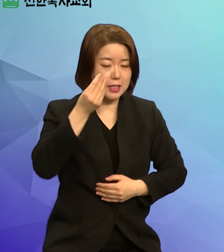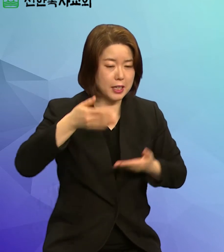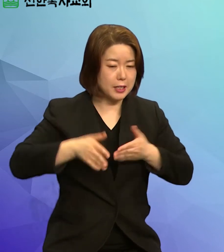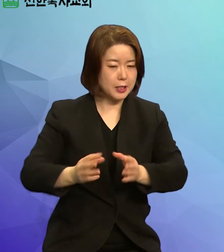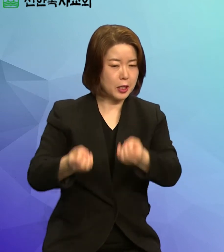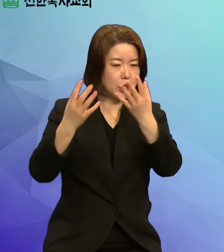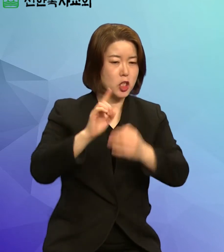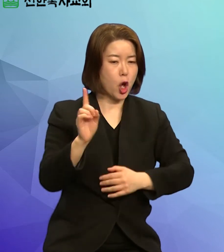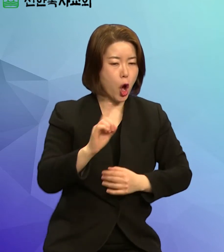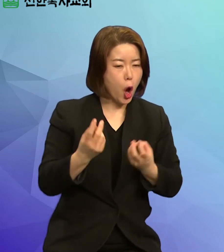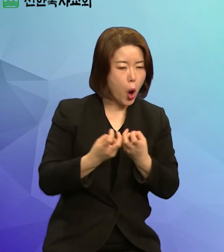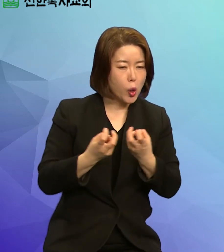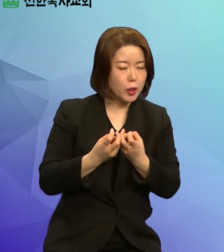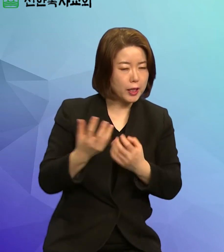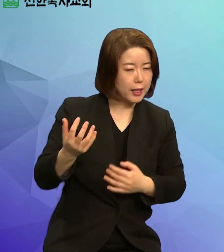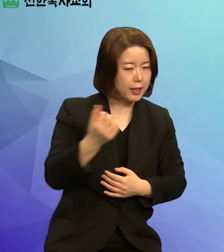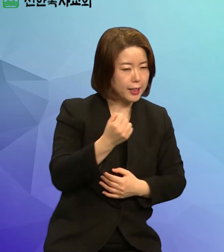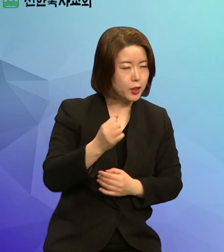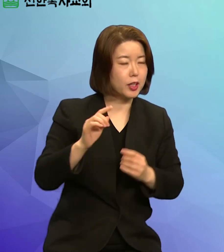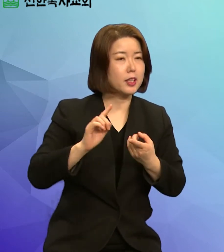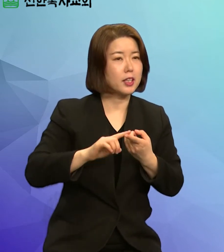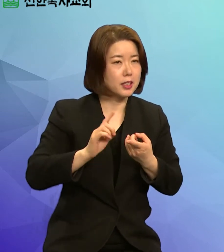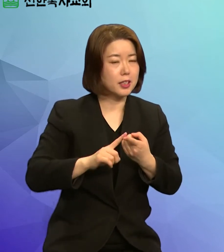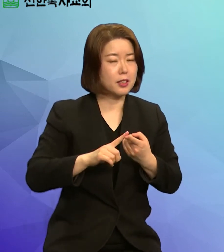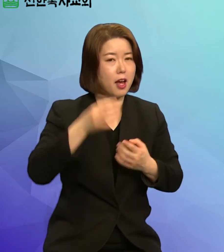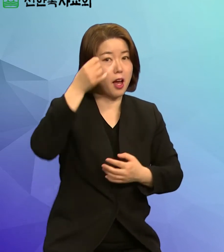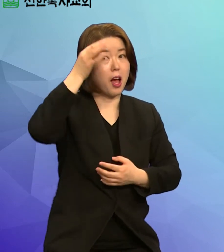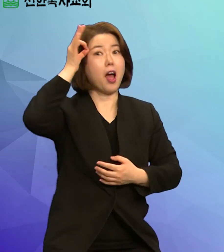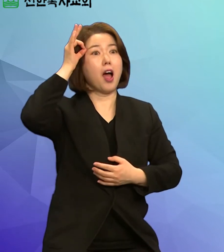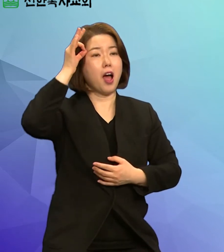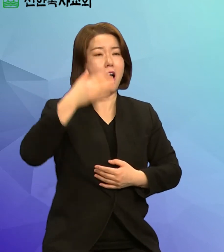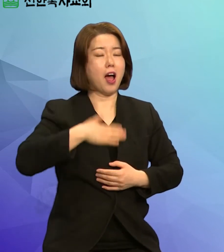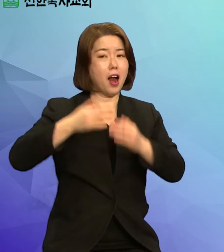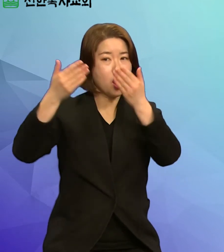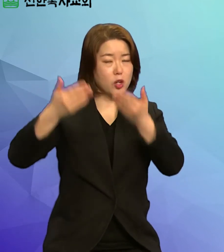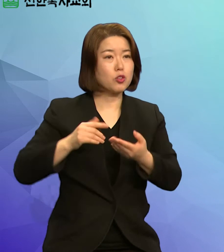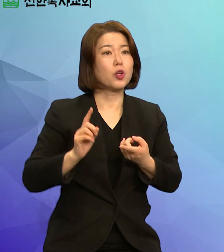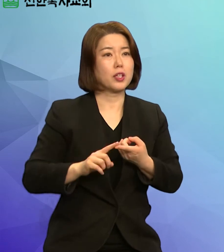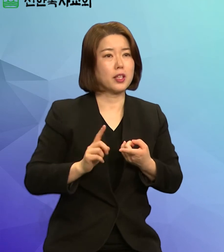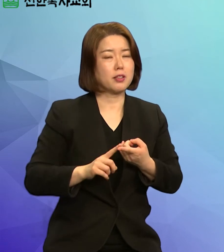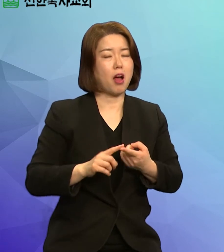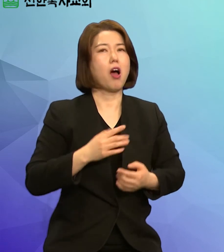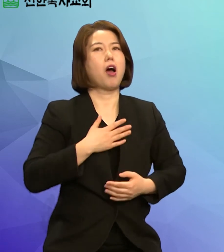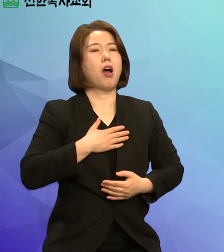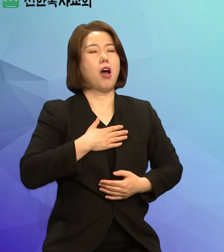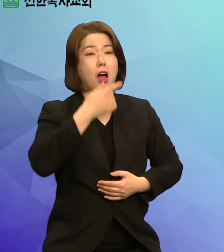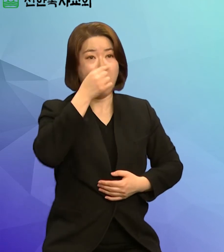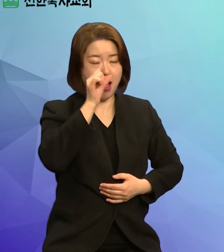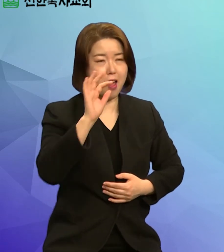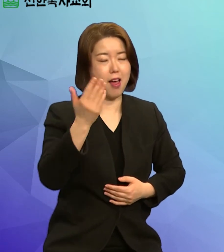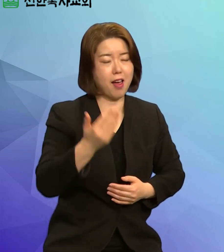어떻게 보내야 하는지를 깨우쳐 주셨다 하는 사실을 깨닫게 된 겁니다.